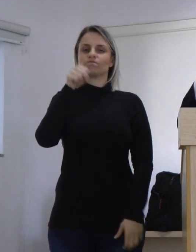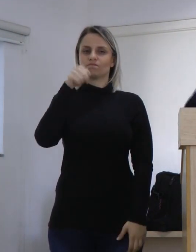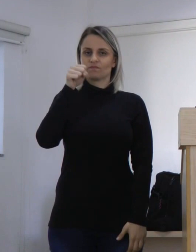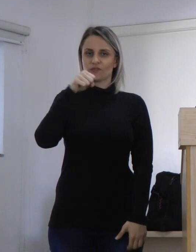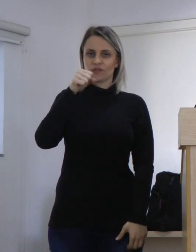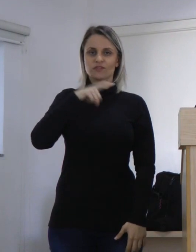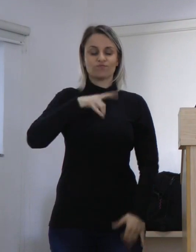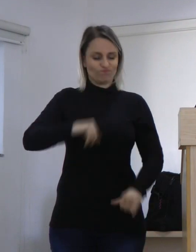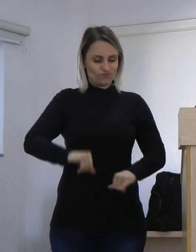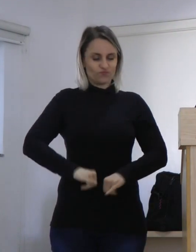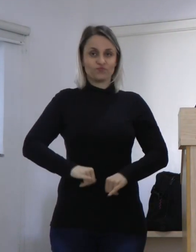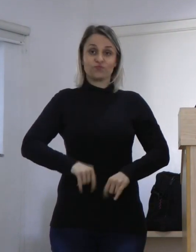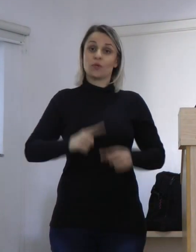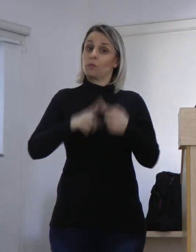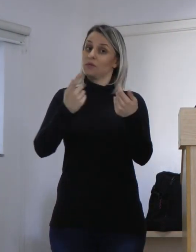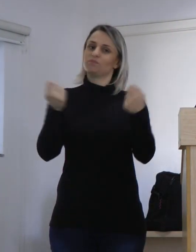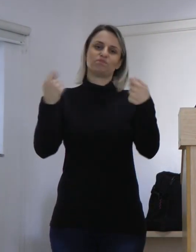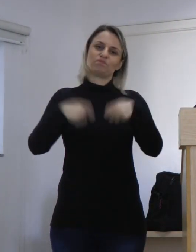mas necessário,